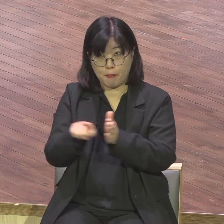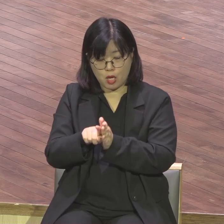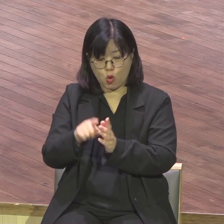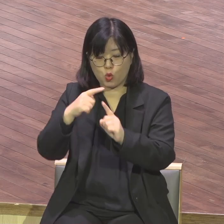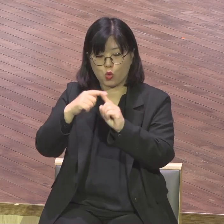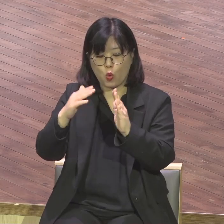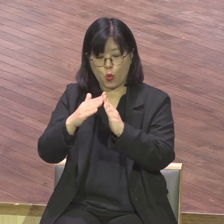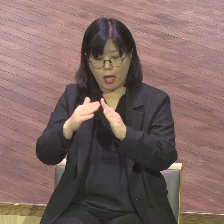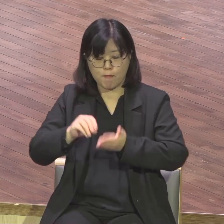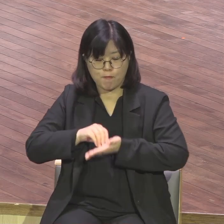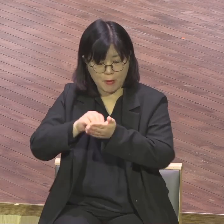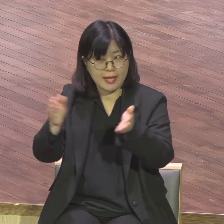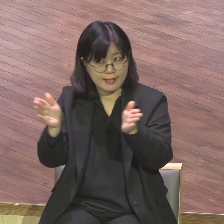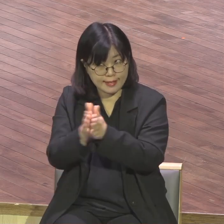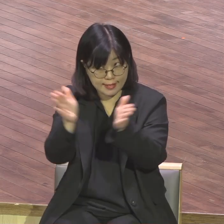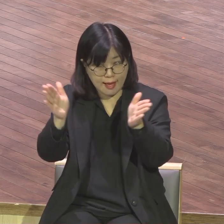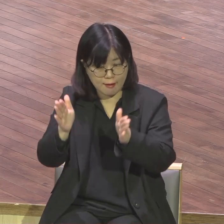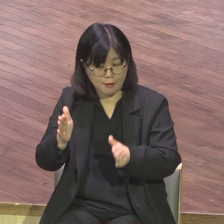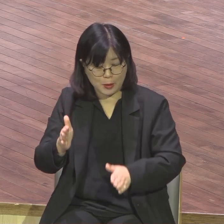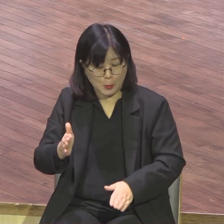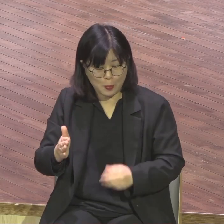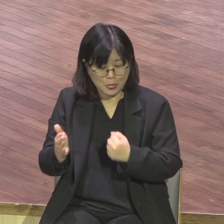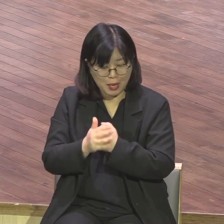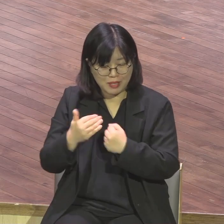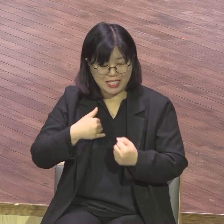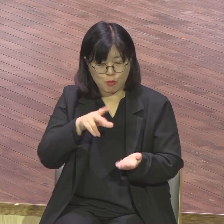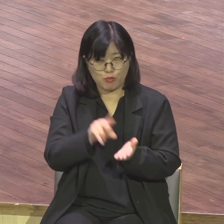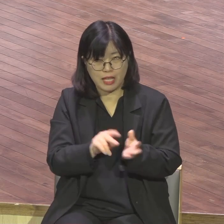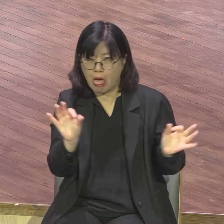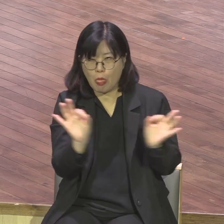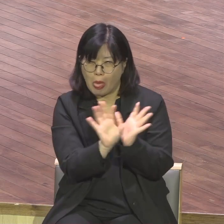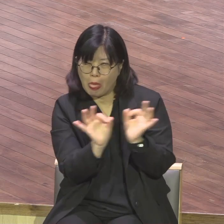자꾸 문제가 전에보다 더 많이 일어나느냐.